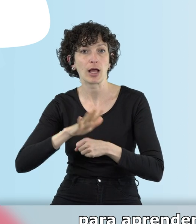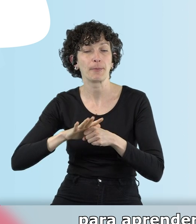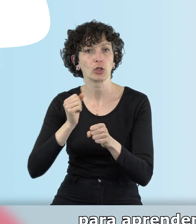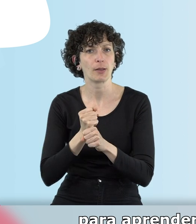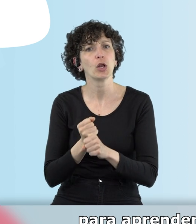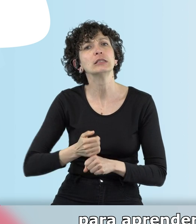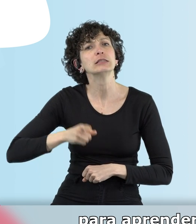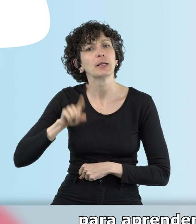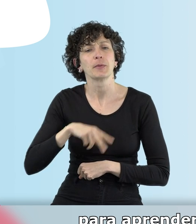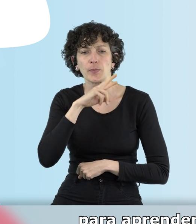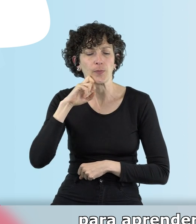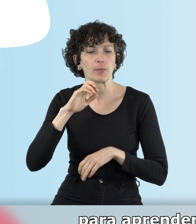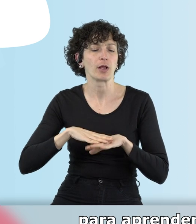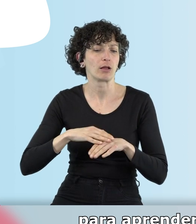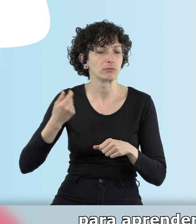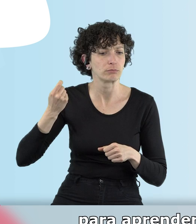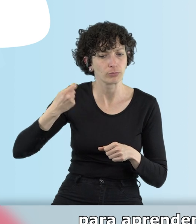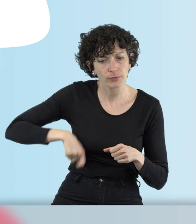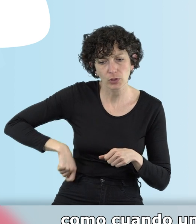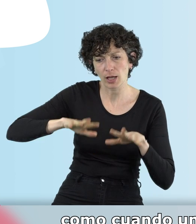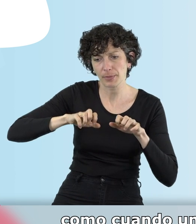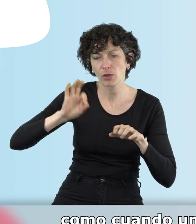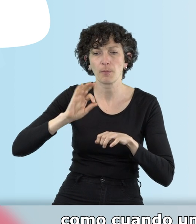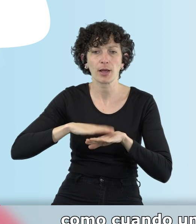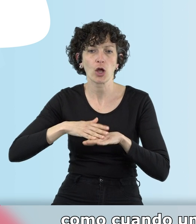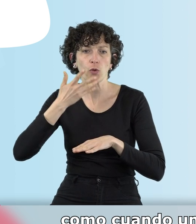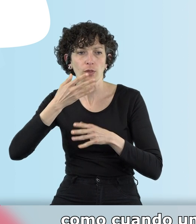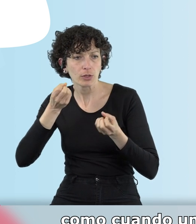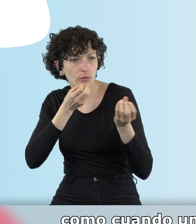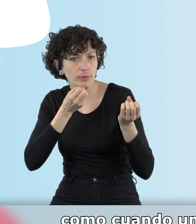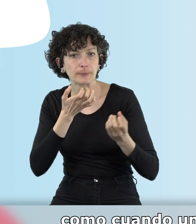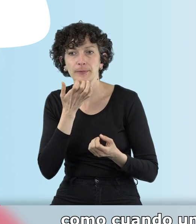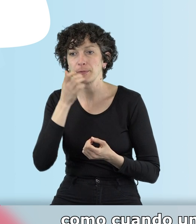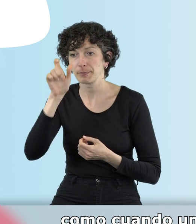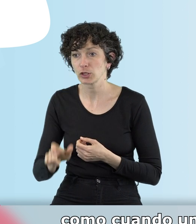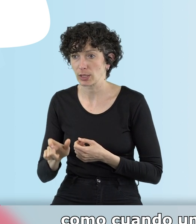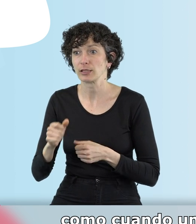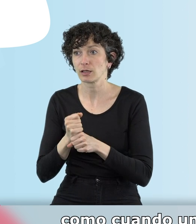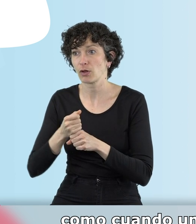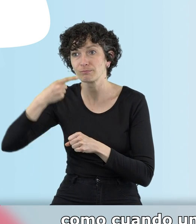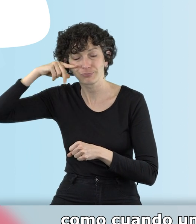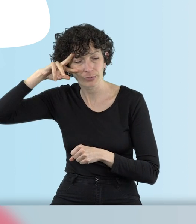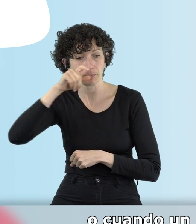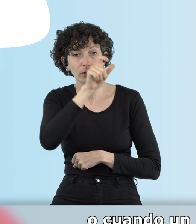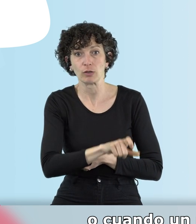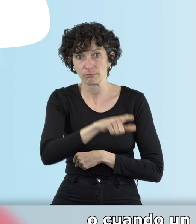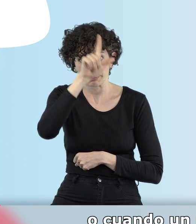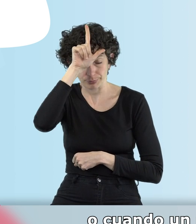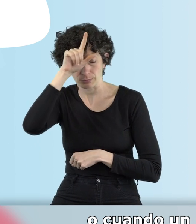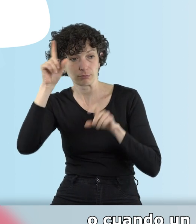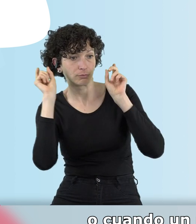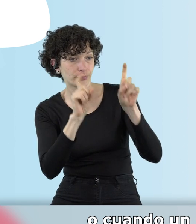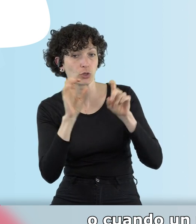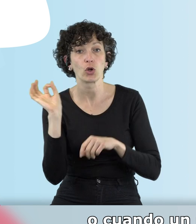para aprender un oficio o para transmitir conocimiento, como cuando un trabajador experimentado enseñaba al aprendiz o cuando